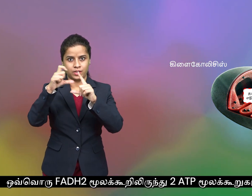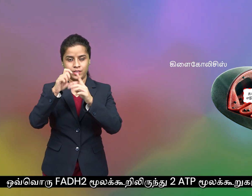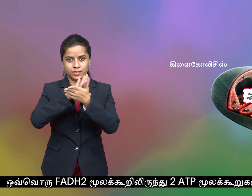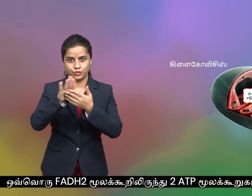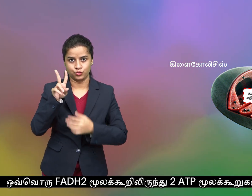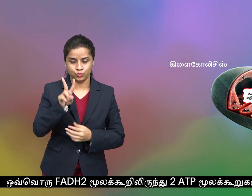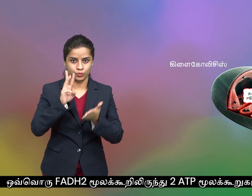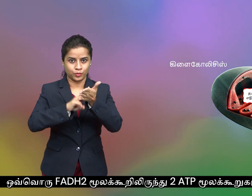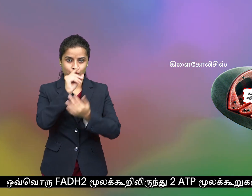பெறப்படுகின்றன.